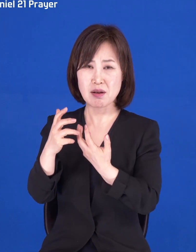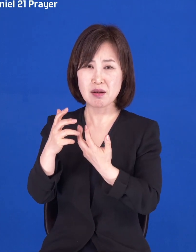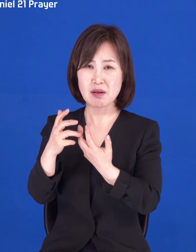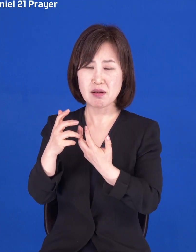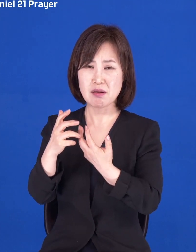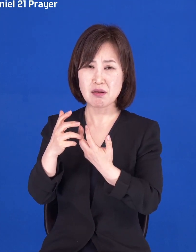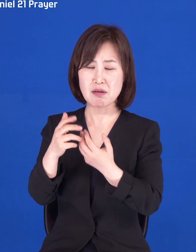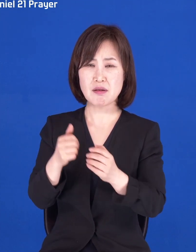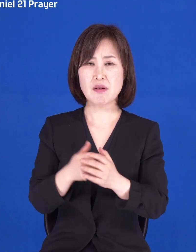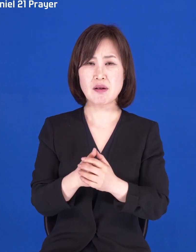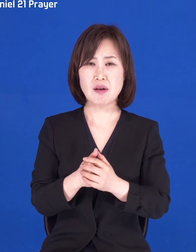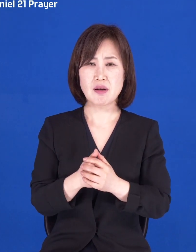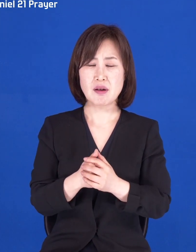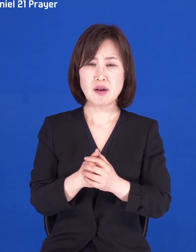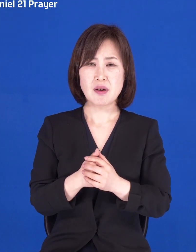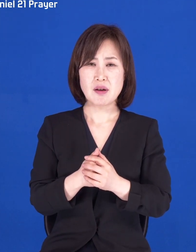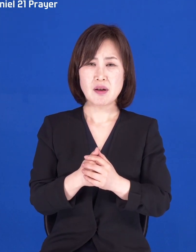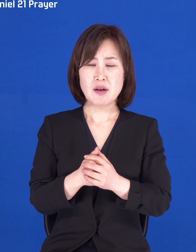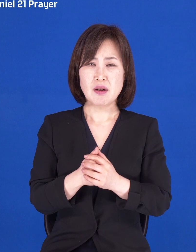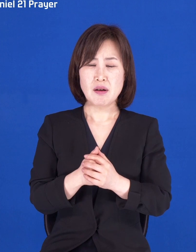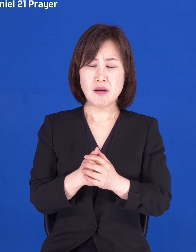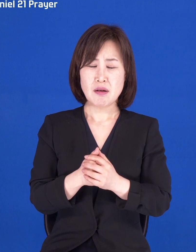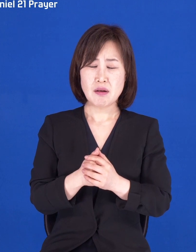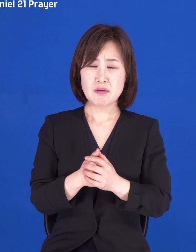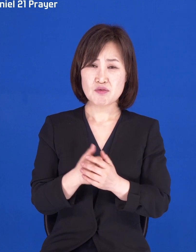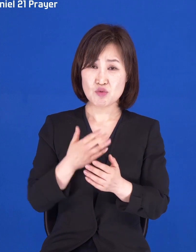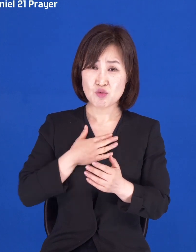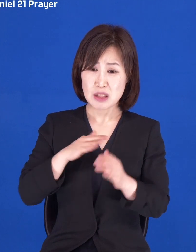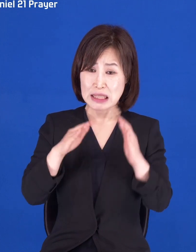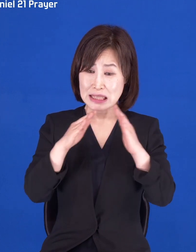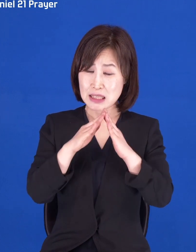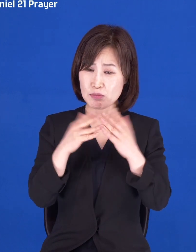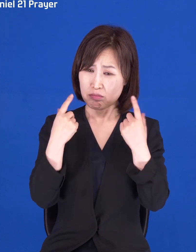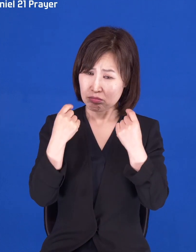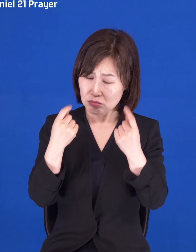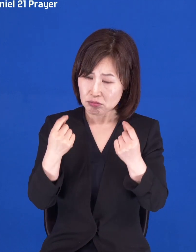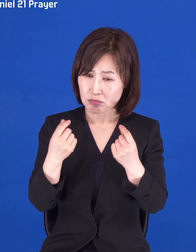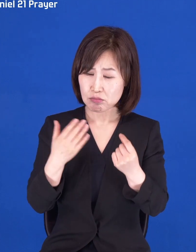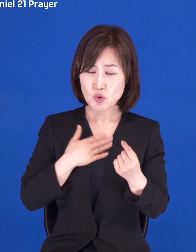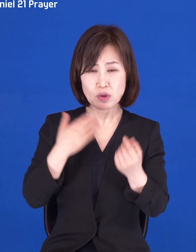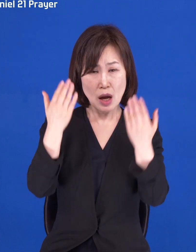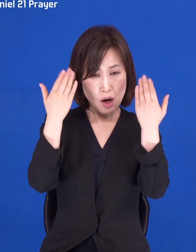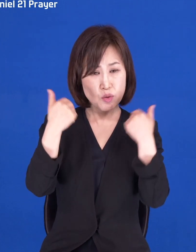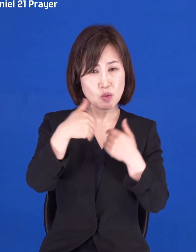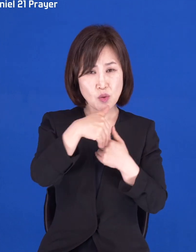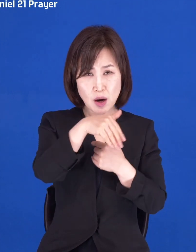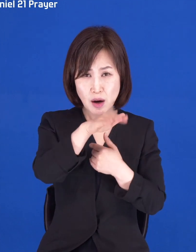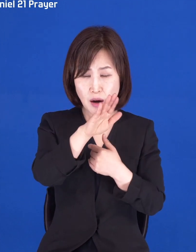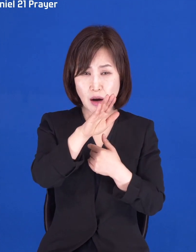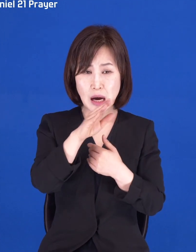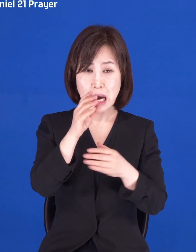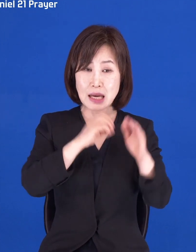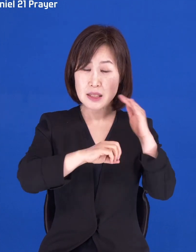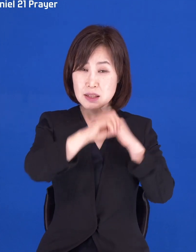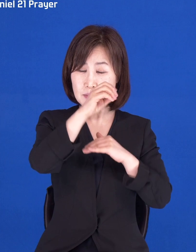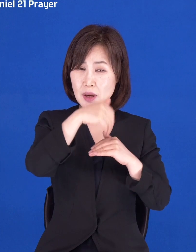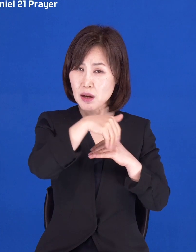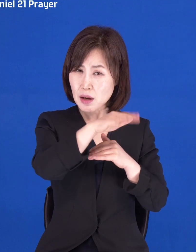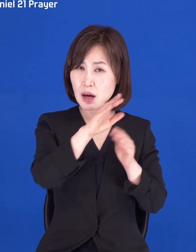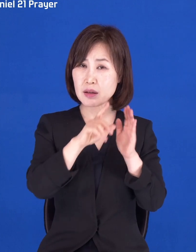쳐들어왔습니다. 여느 날과 마찬가지로 저는 학교 가야 되니까 학교 간다고 아침에